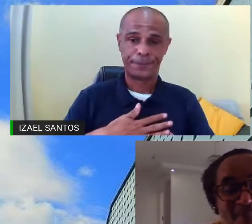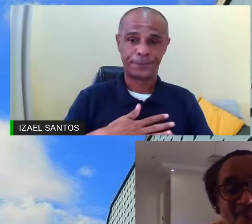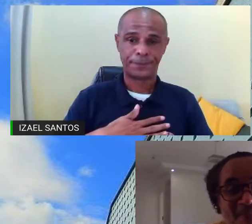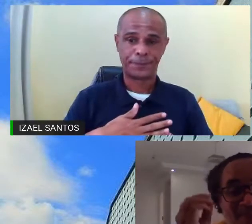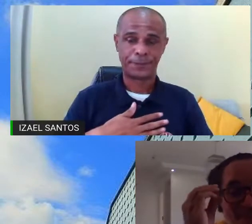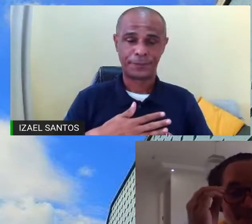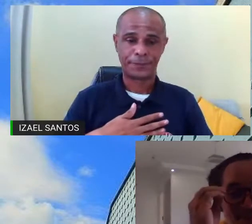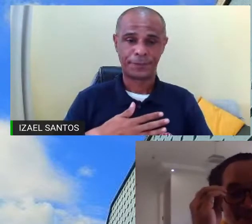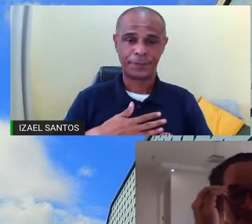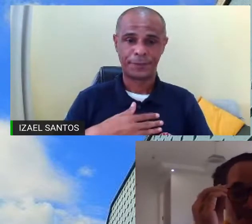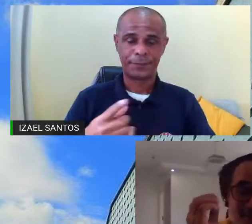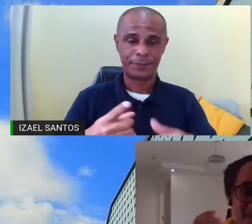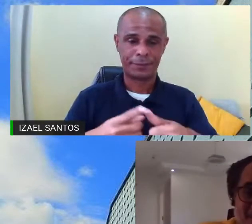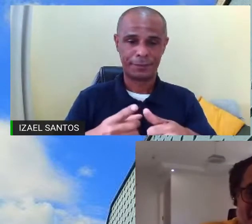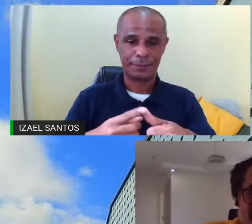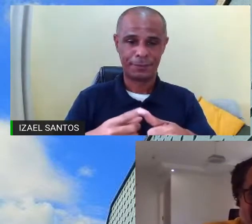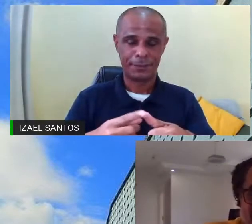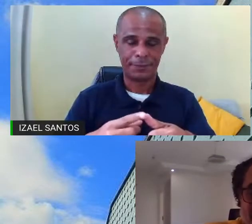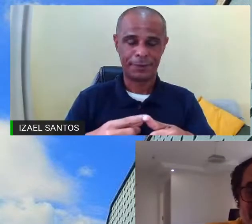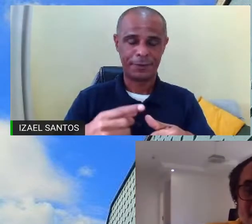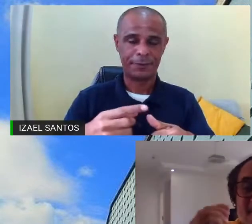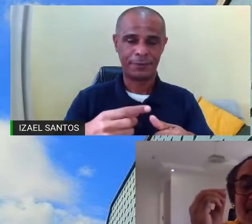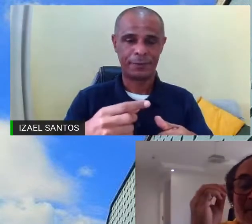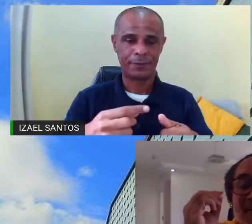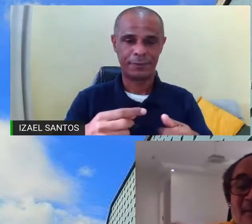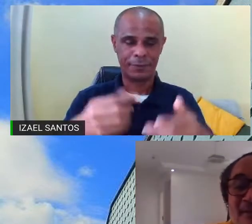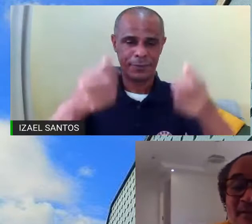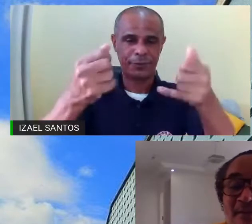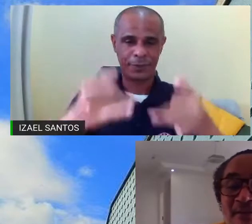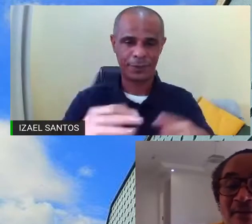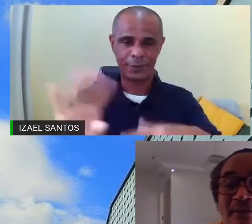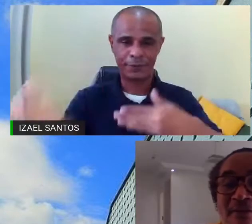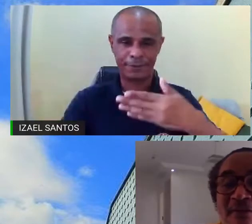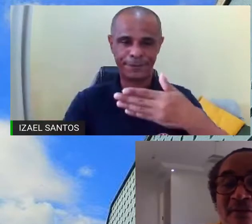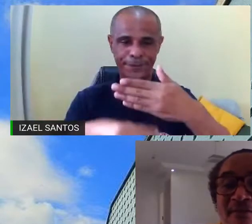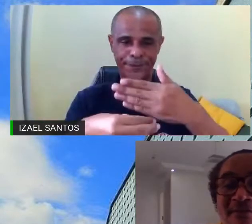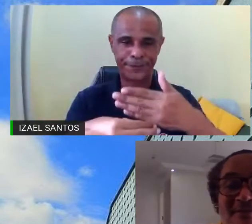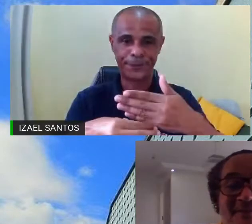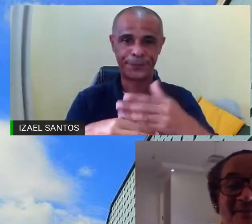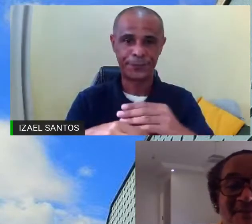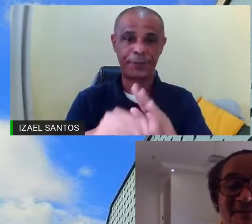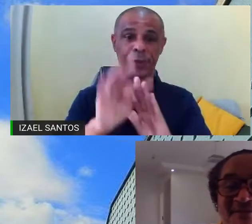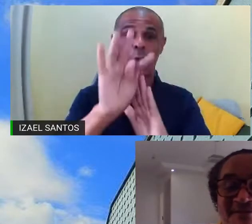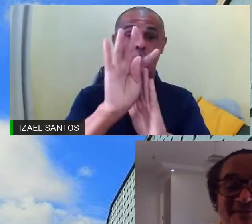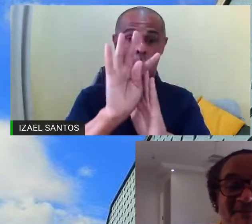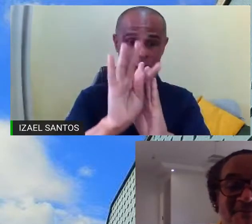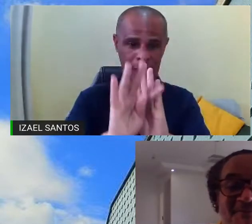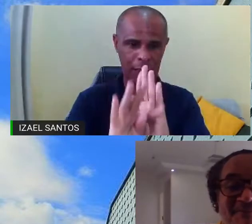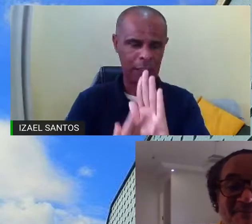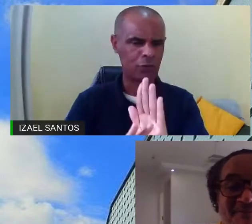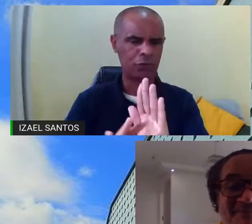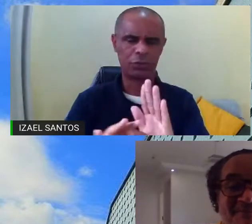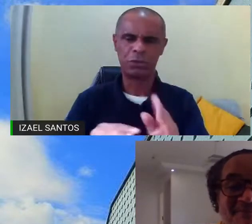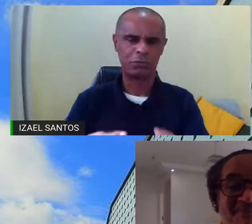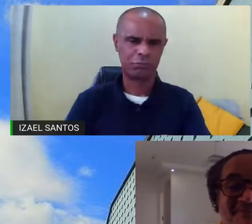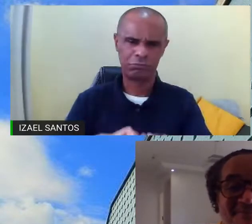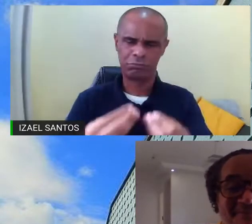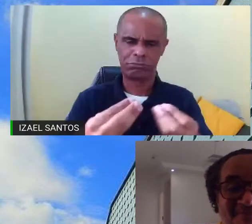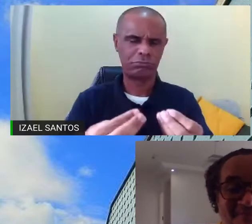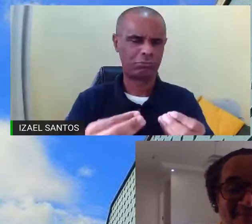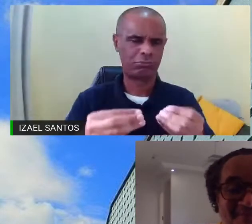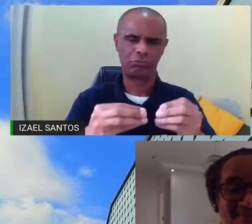pela sua primeira fala, o início da sua fala. O texto eu vou disponibilizar, porque é um texto que eu fiz